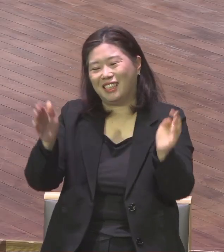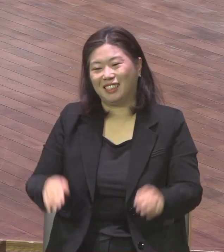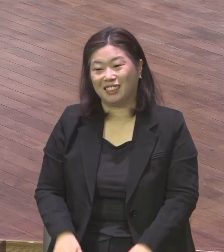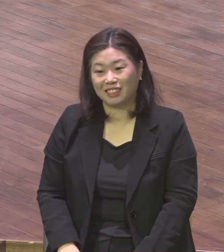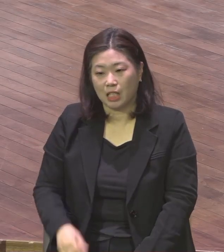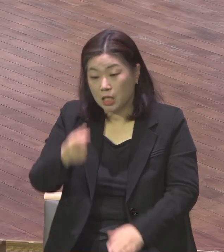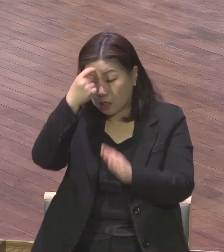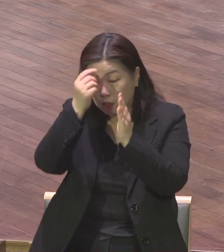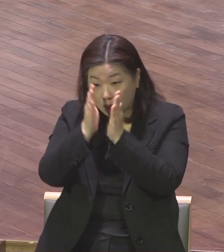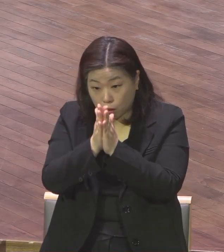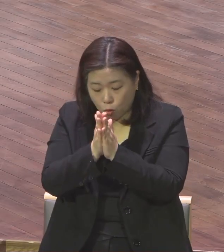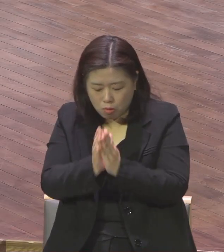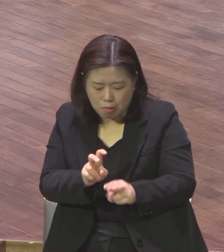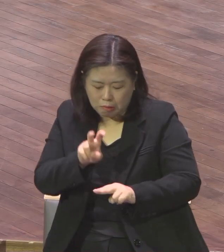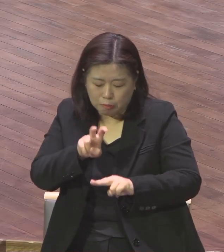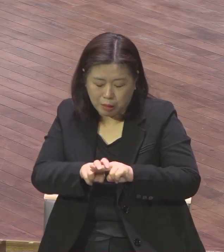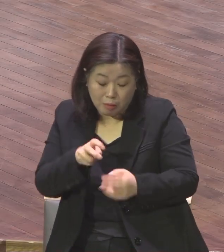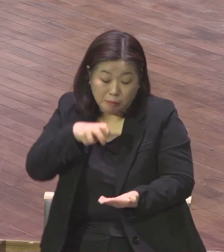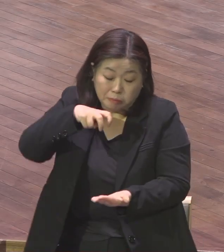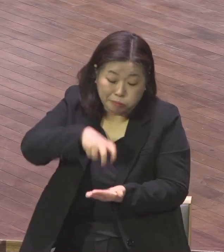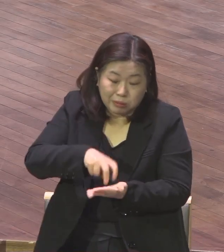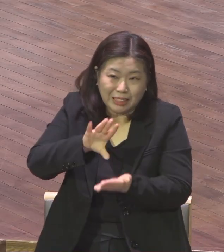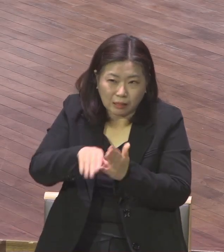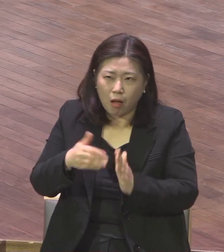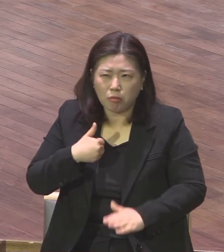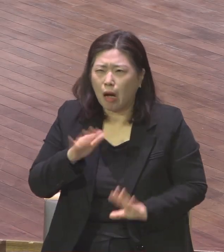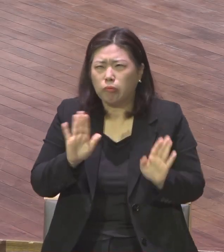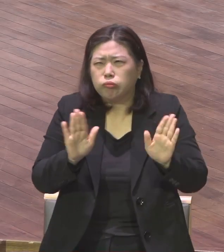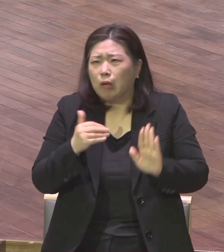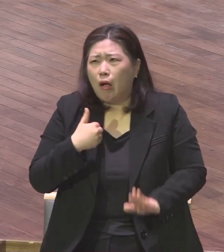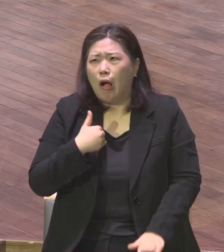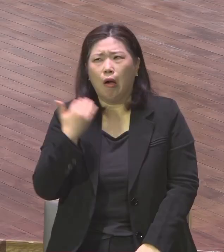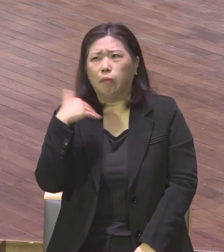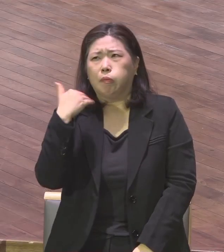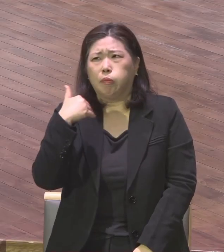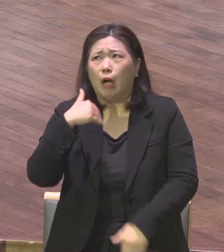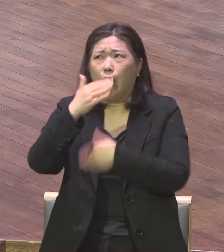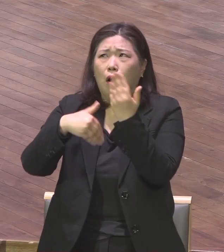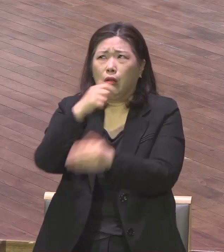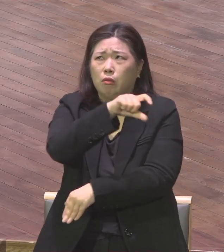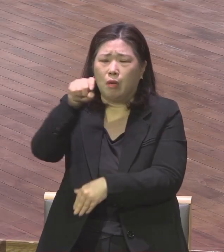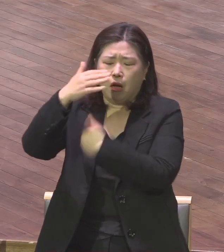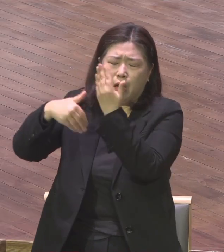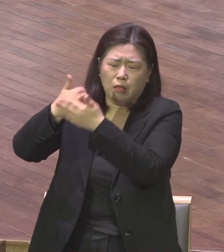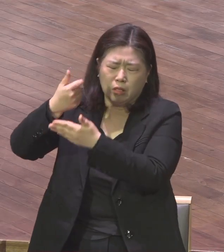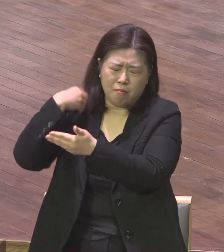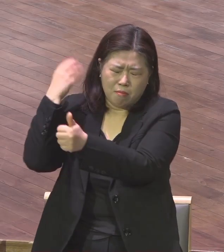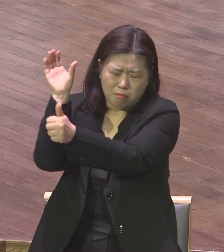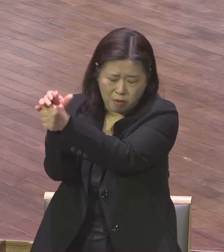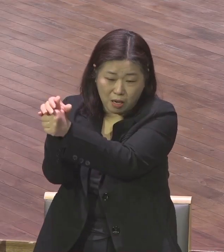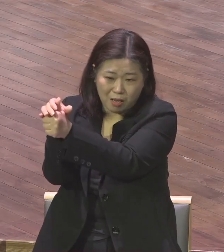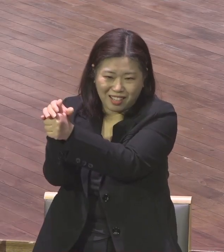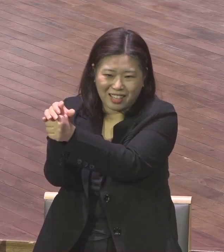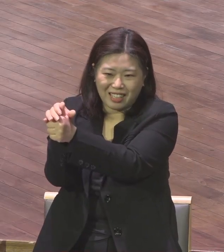표현이에요. 하나님 이거 맡아주세요. 저는 못합니다. 그게 간구예요, 간구.